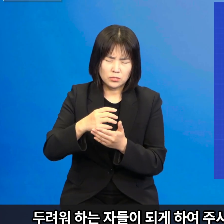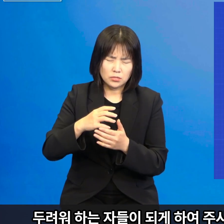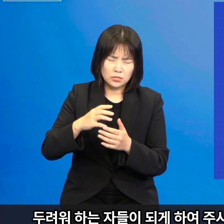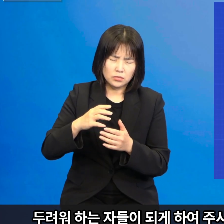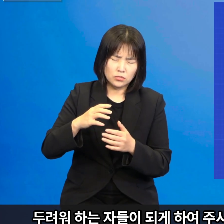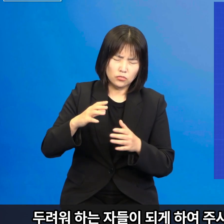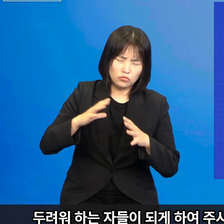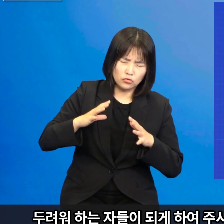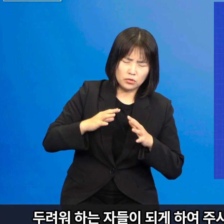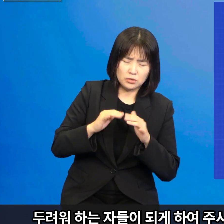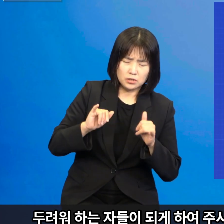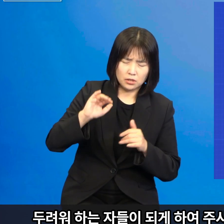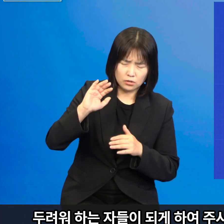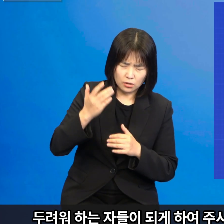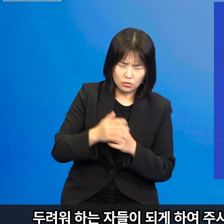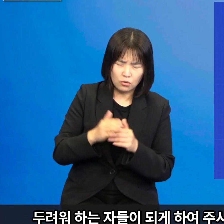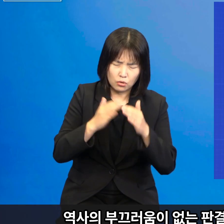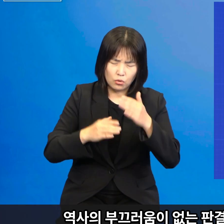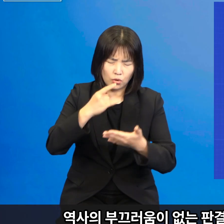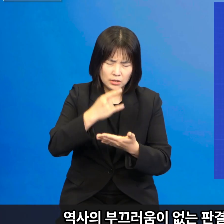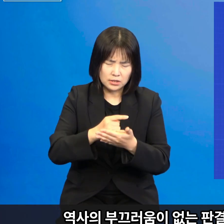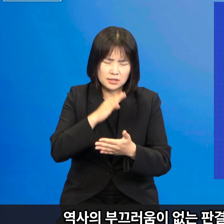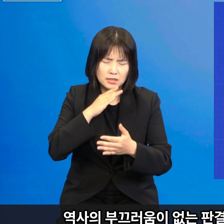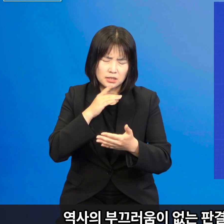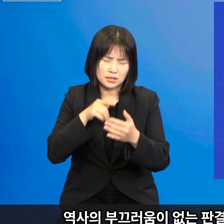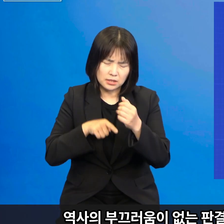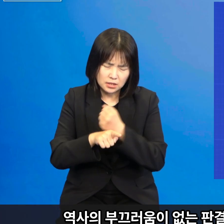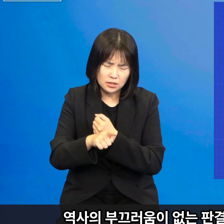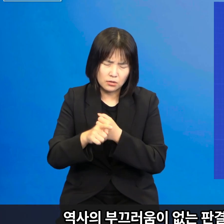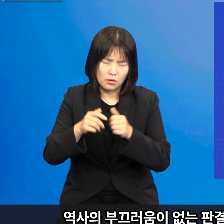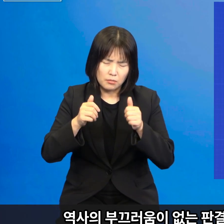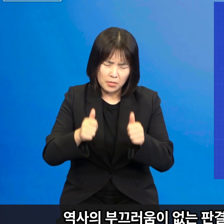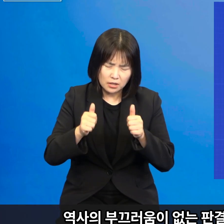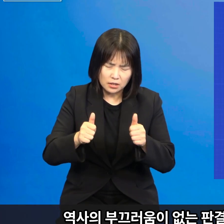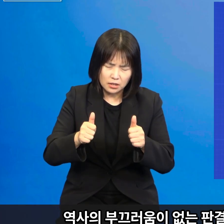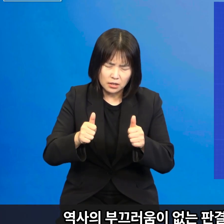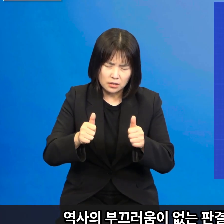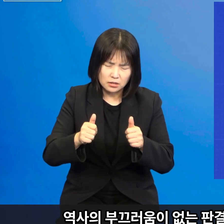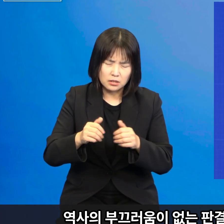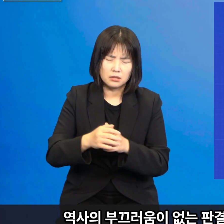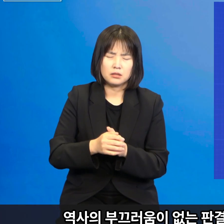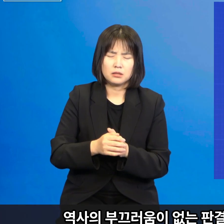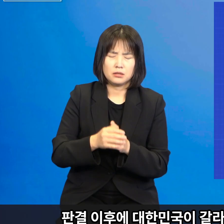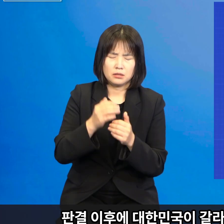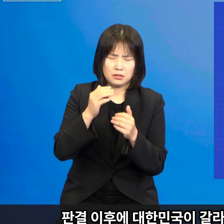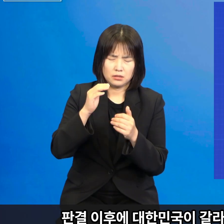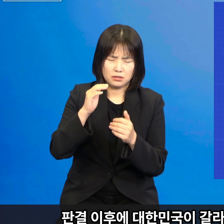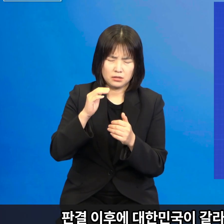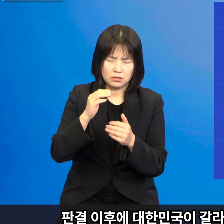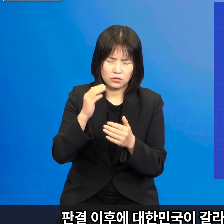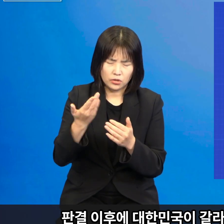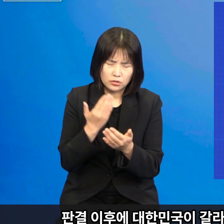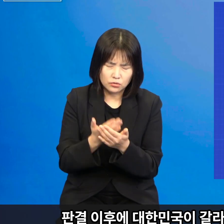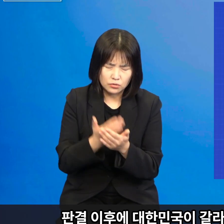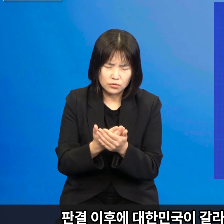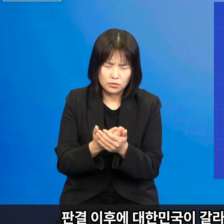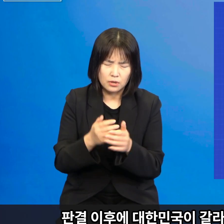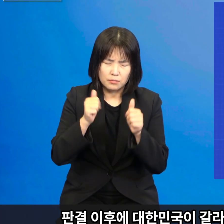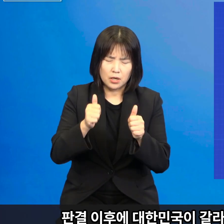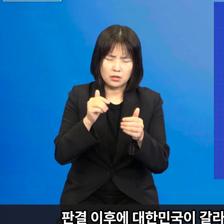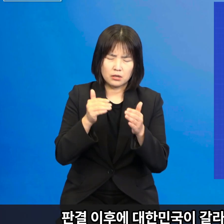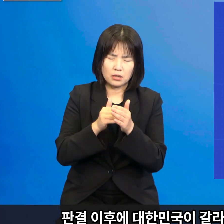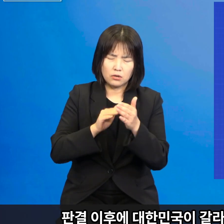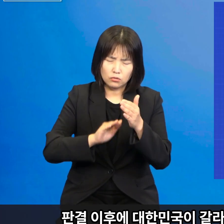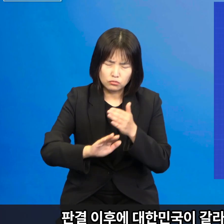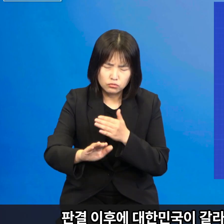주시고, 정말 공의와 진리로 판단하여서 역사에 부끄러움이 없는 판결이 내려지게 하여 주시옵소서. 판결 이후에